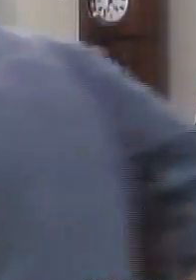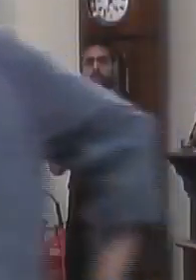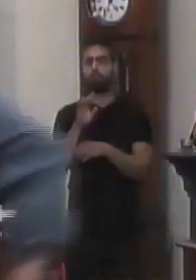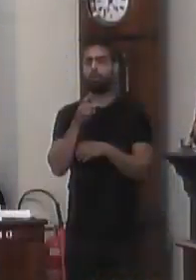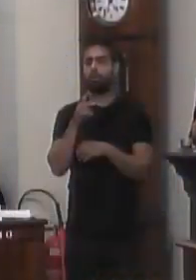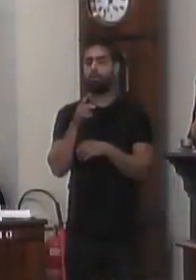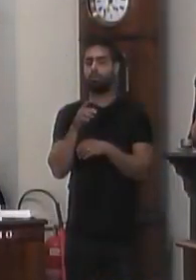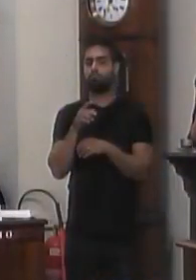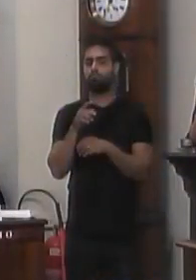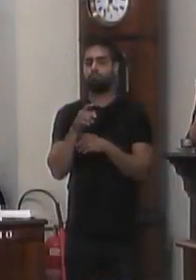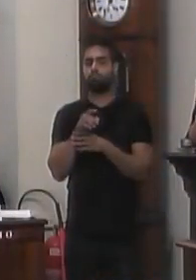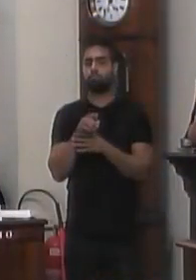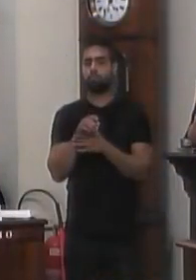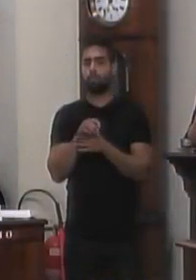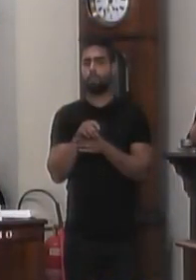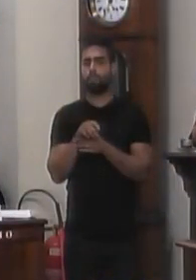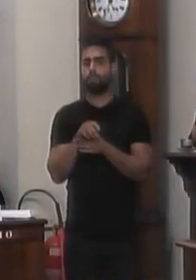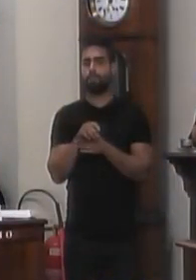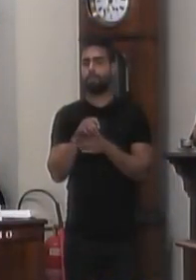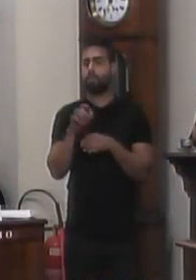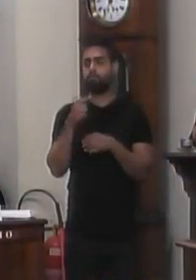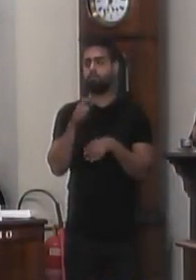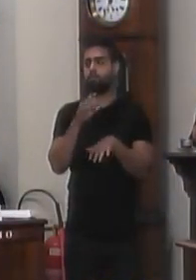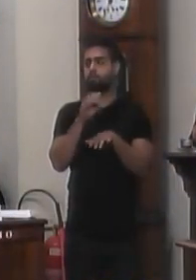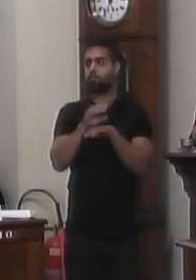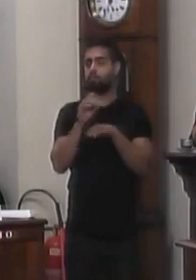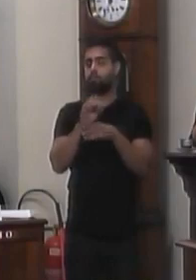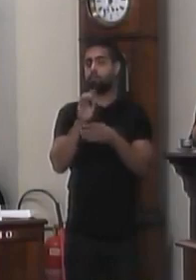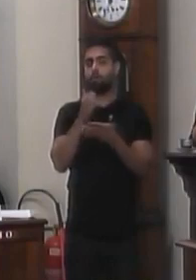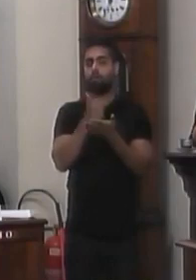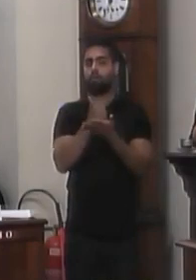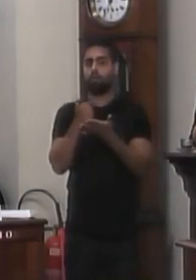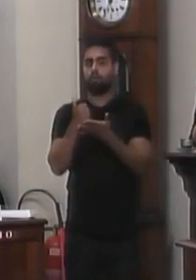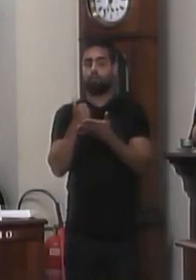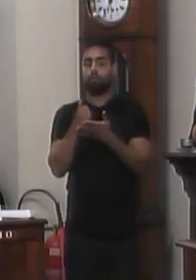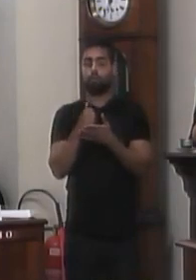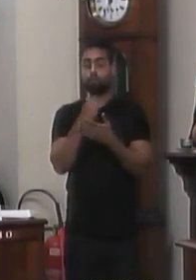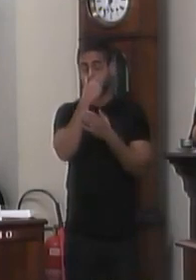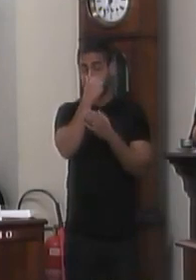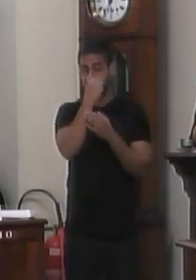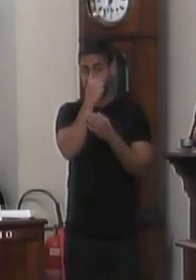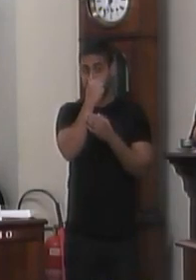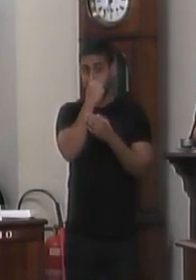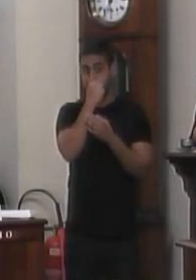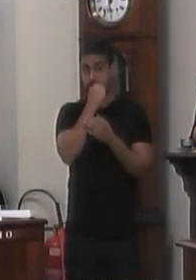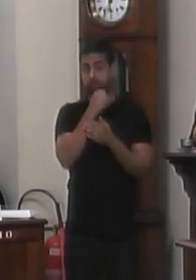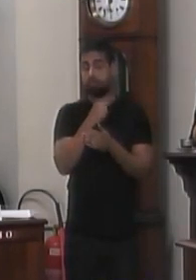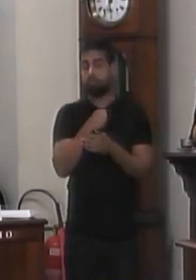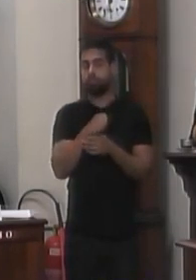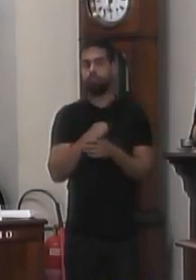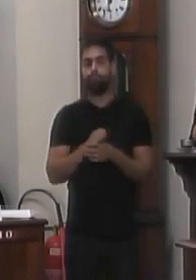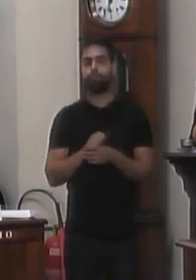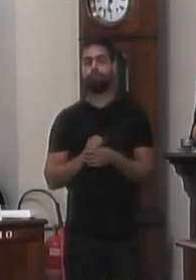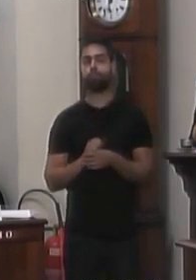não foi para concurso, se eu não me engano. Não foi para cargo de carreira, eu